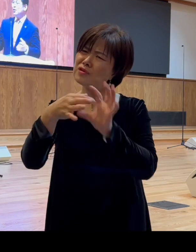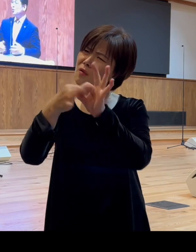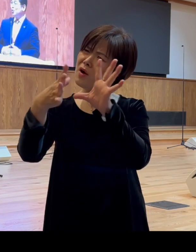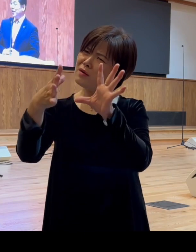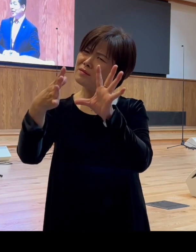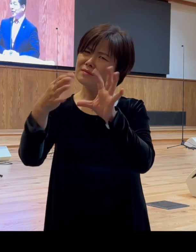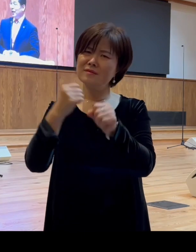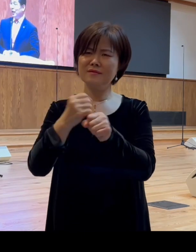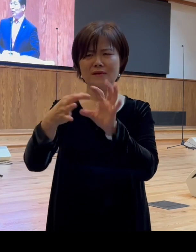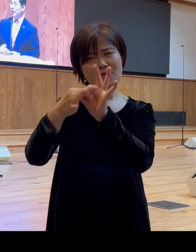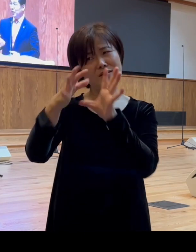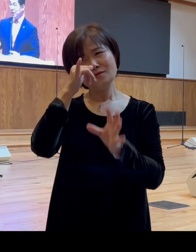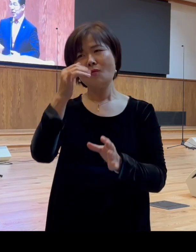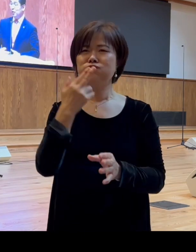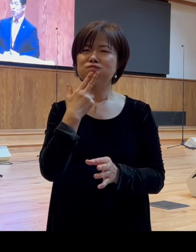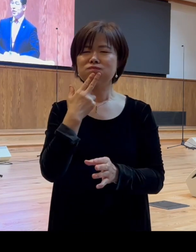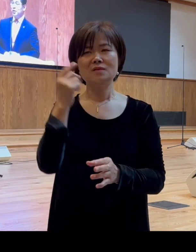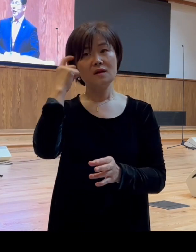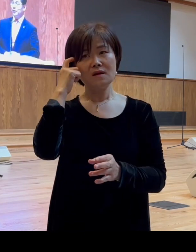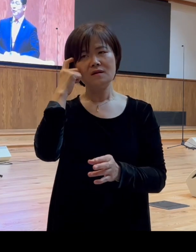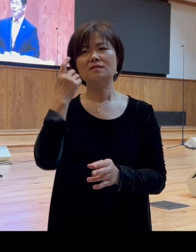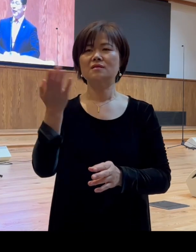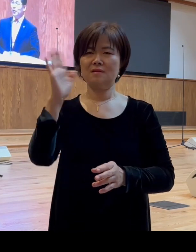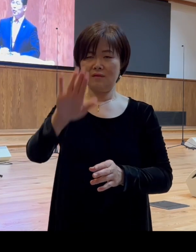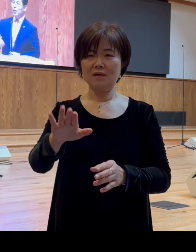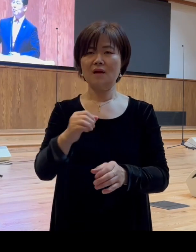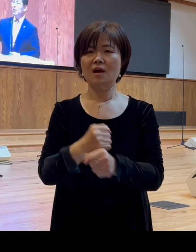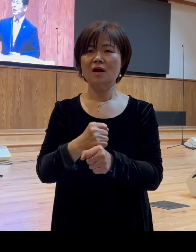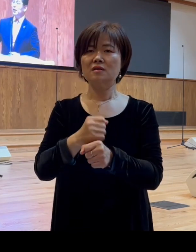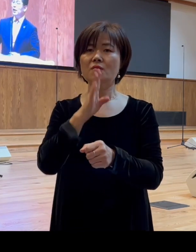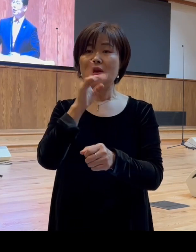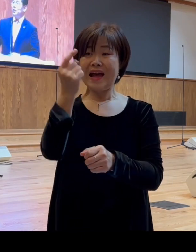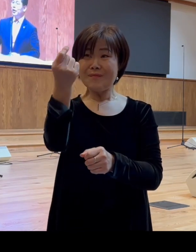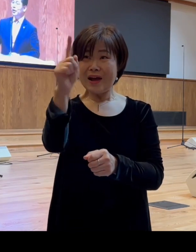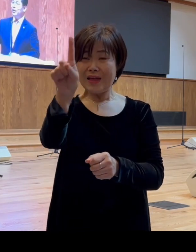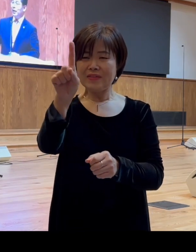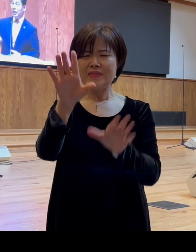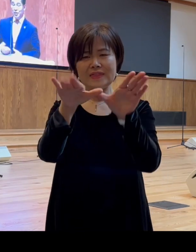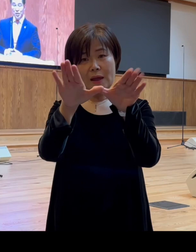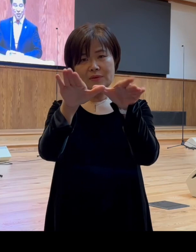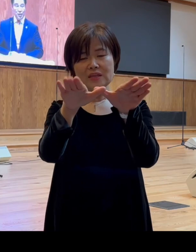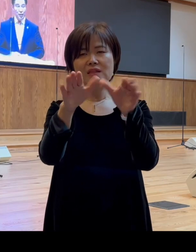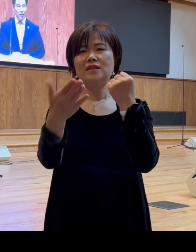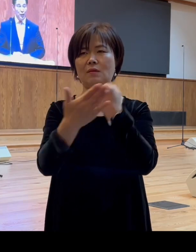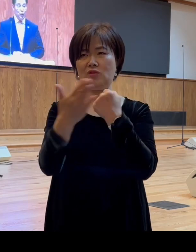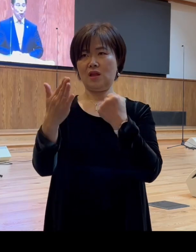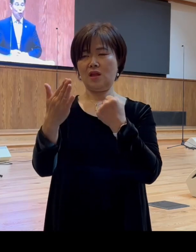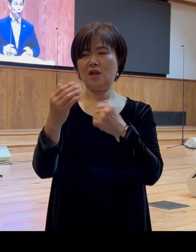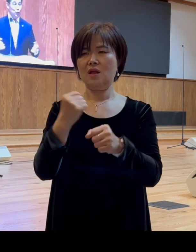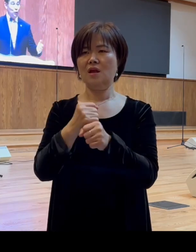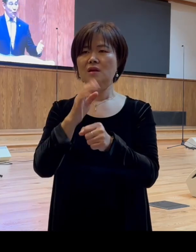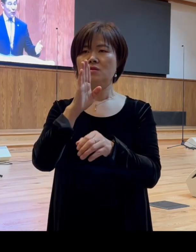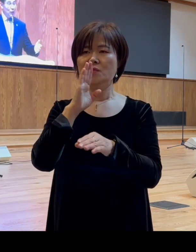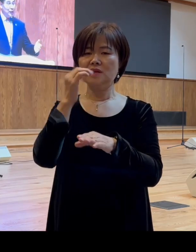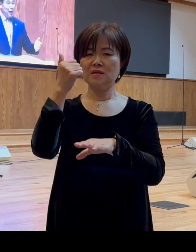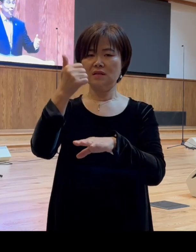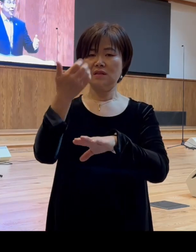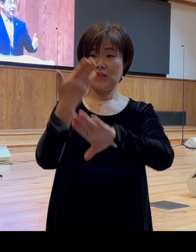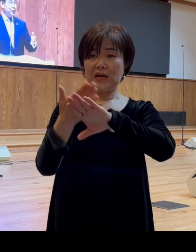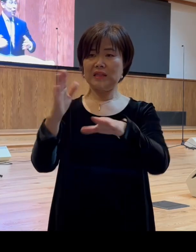있겠는가 우리가 그렇게 생각할 수 있지만 그럼 한 마리 나비의 날갯짓이 동료 나비들에게 영향을